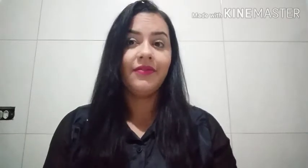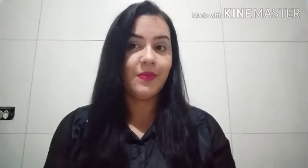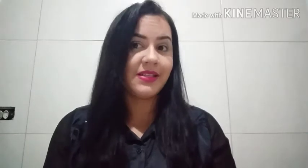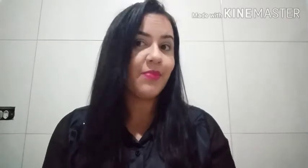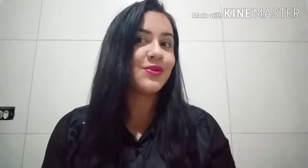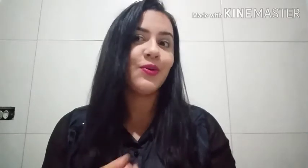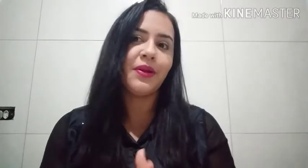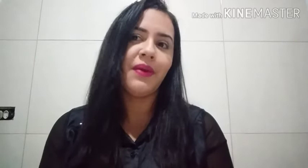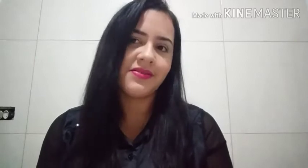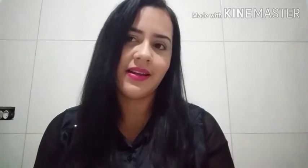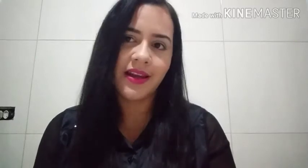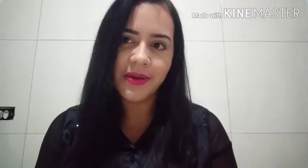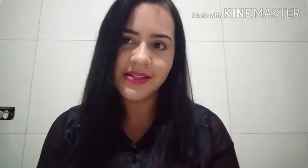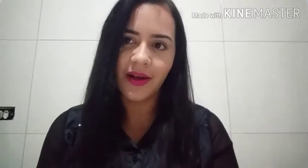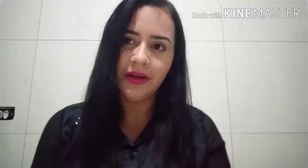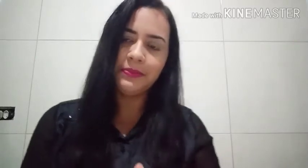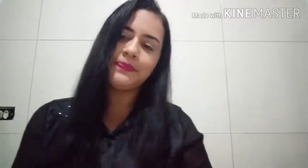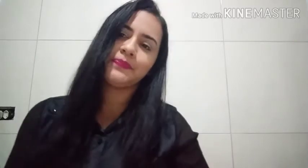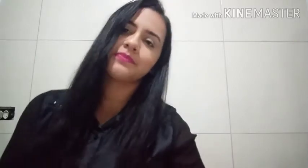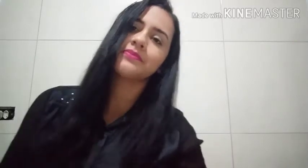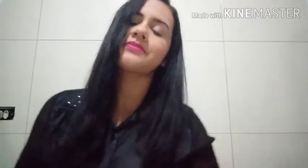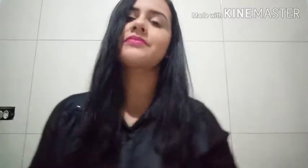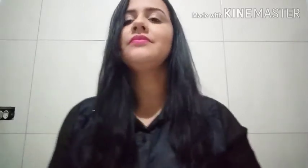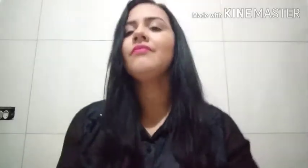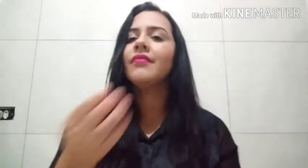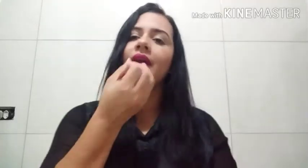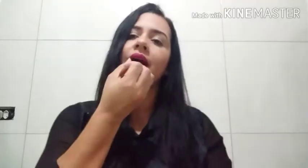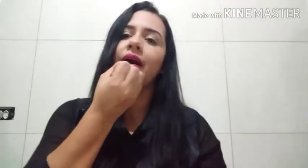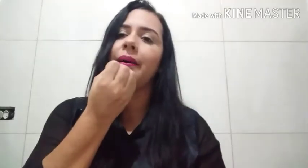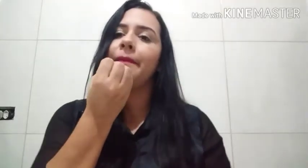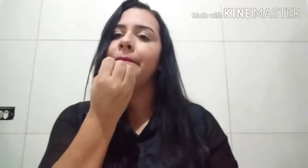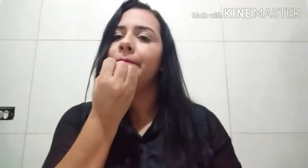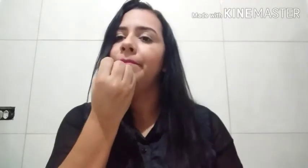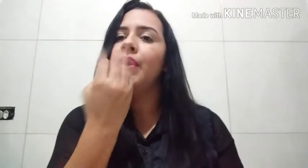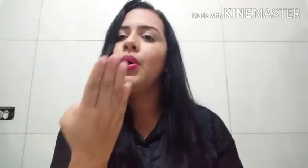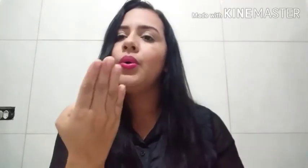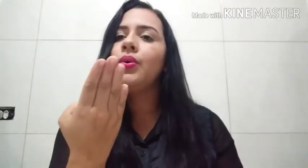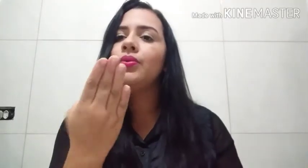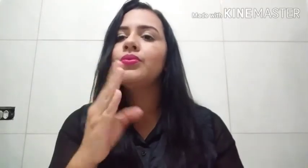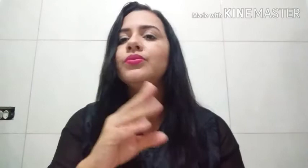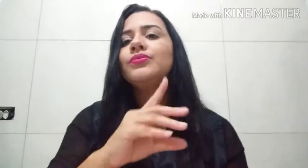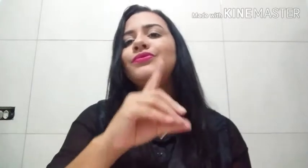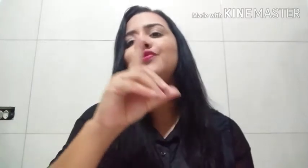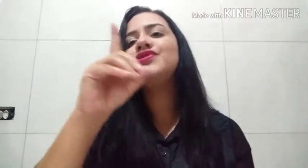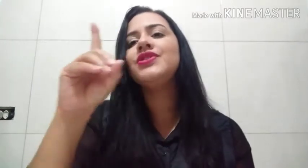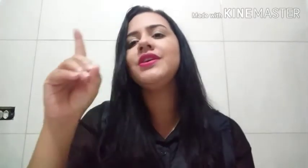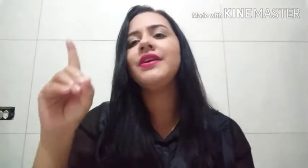Vamos lá para os cumprimentos em Libras agora. Bom dia.